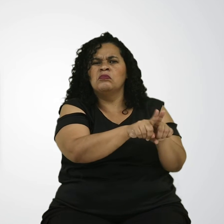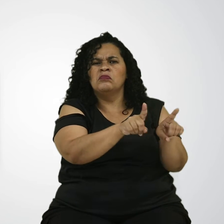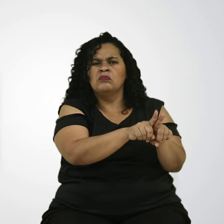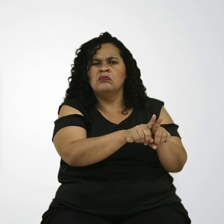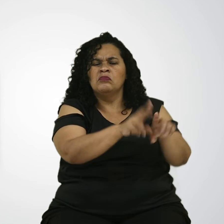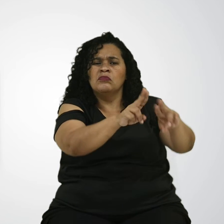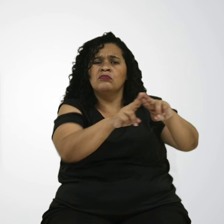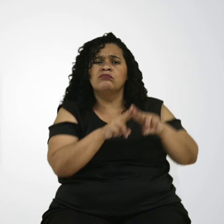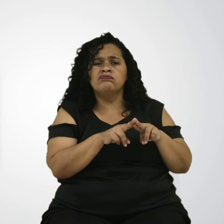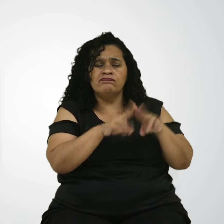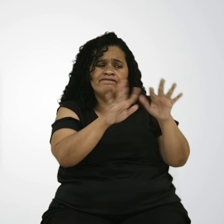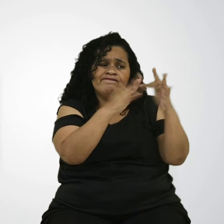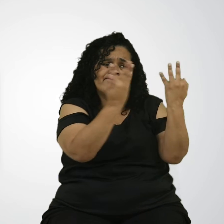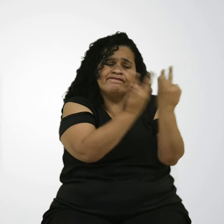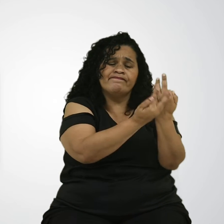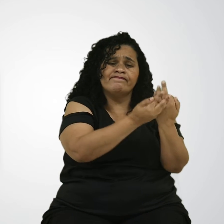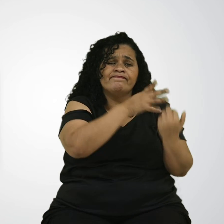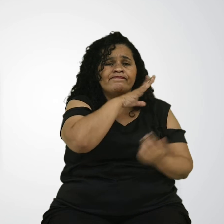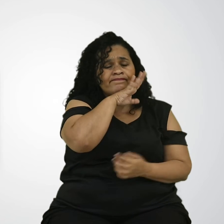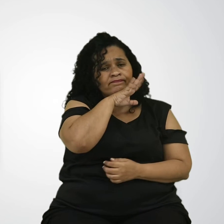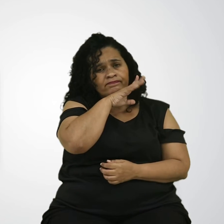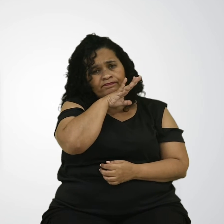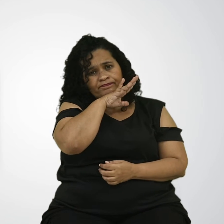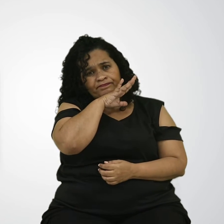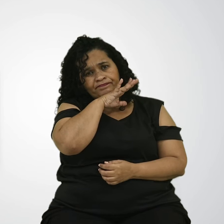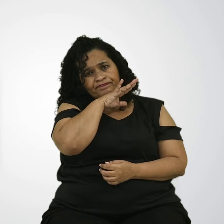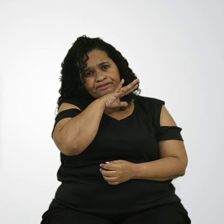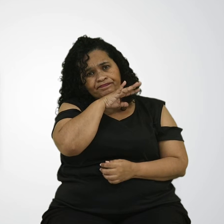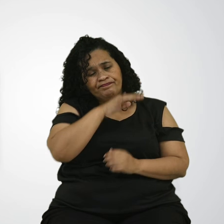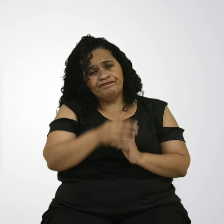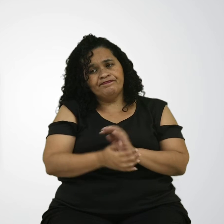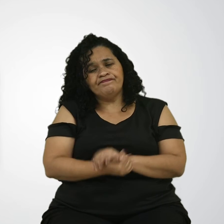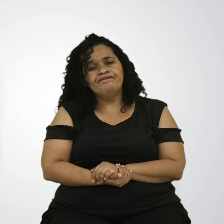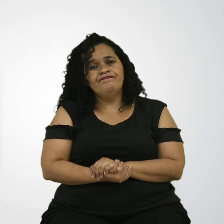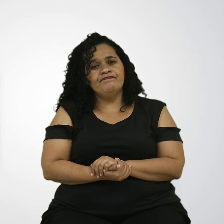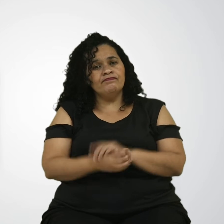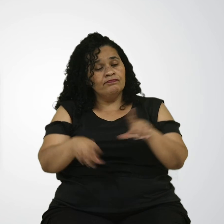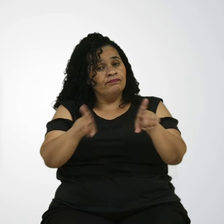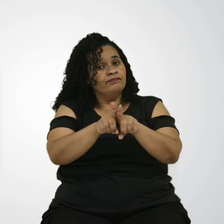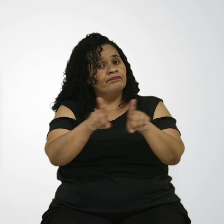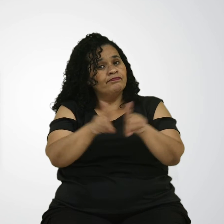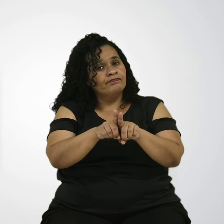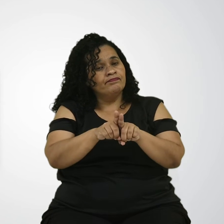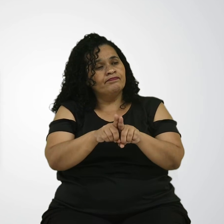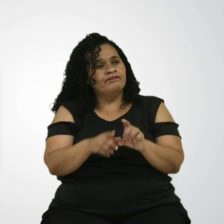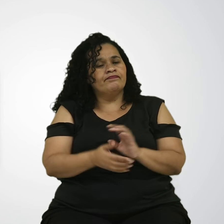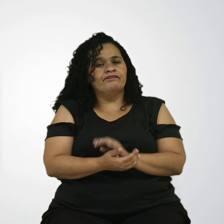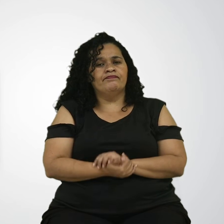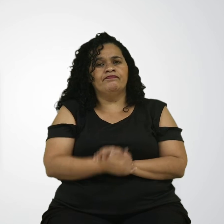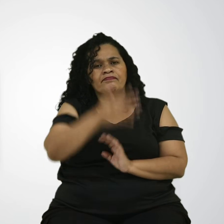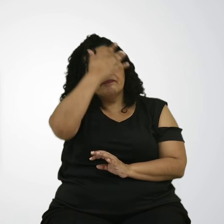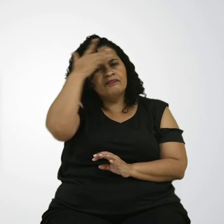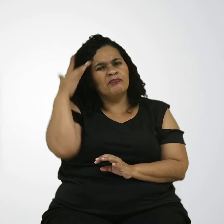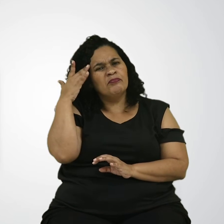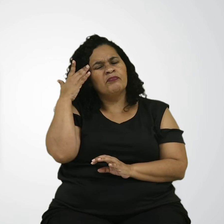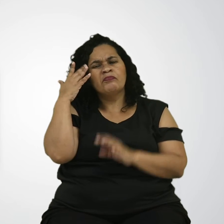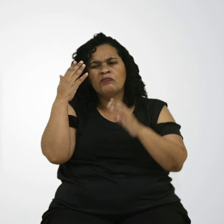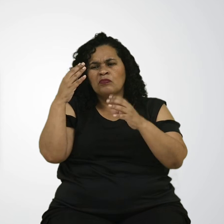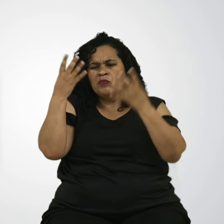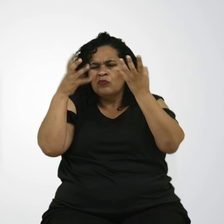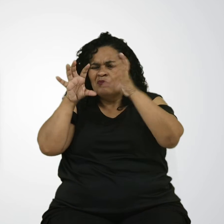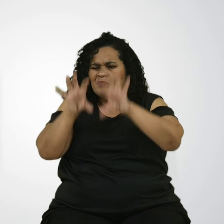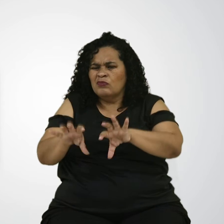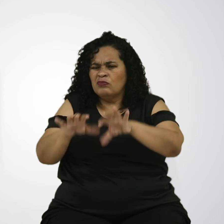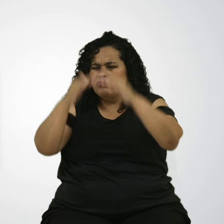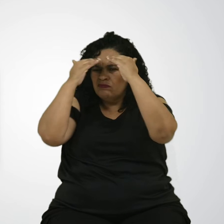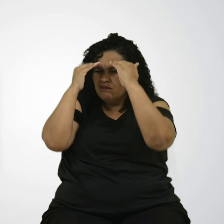ruim, complicado. Assim, a negligenciar a sabedoria bíblica é a pior coisa para fazer na vida,